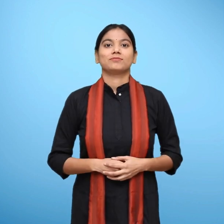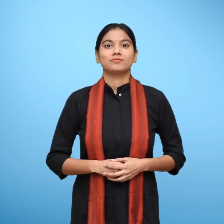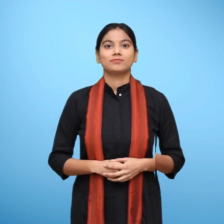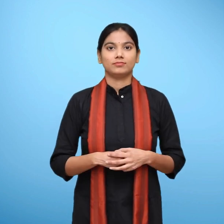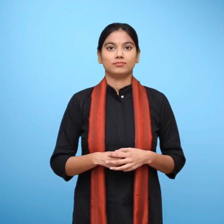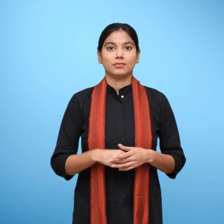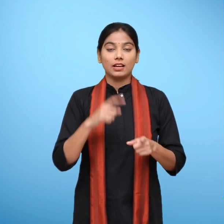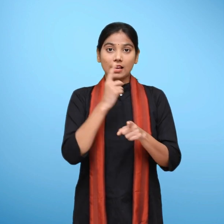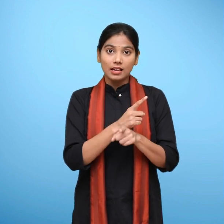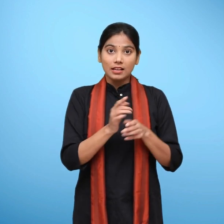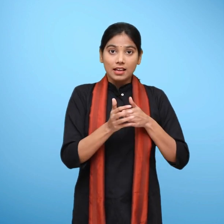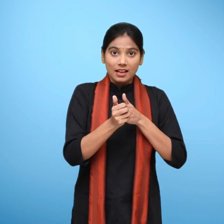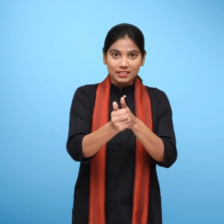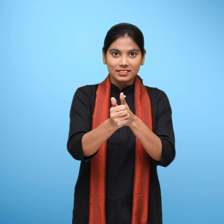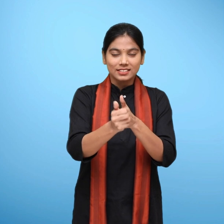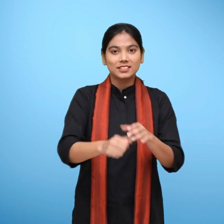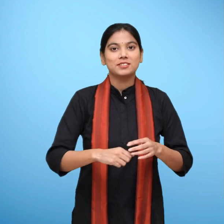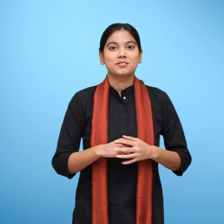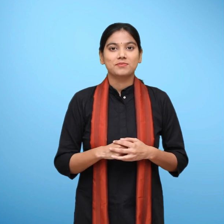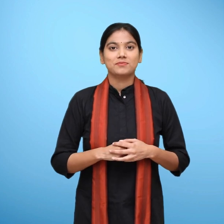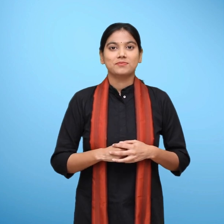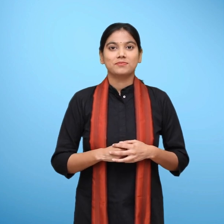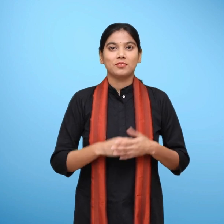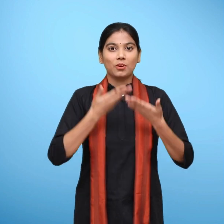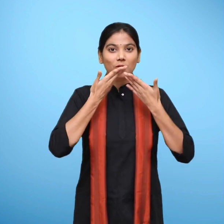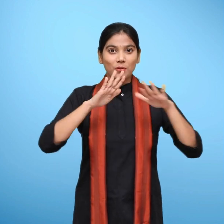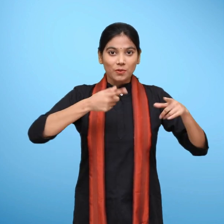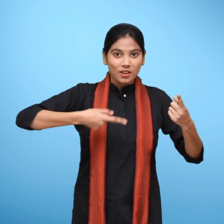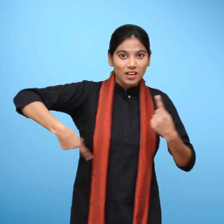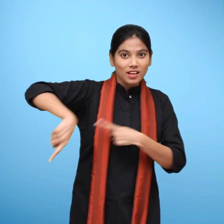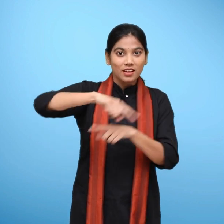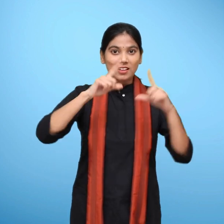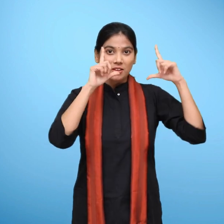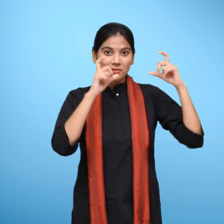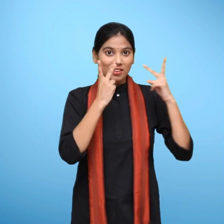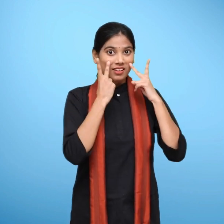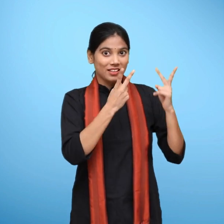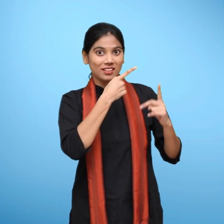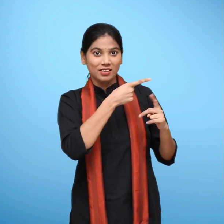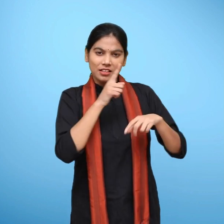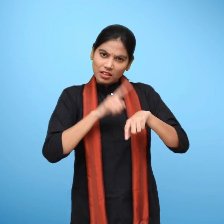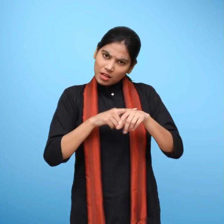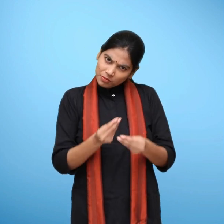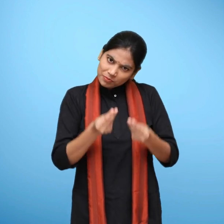परिवार शिक्षण संकेत बच्चों को पोस्टर देखने के लिए पर्याप्त समय